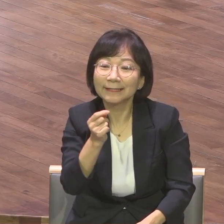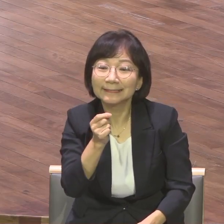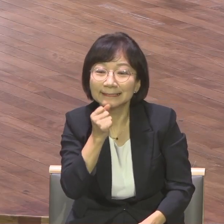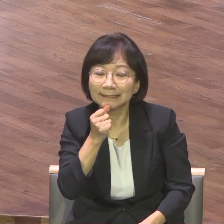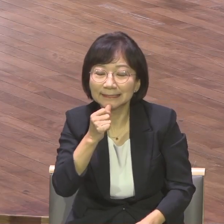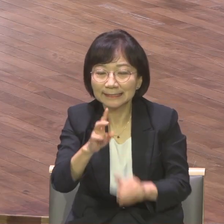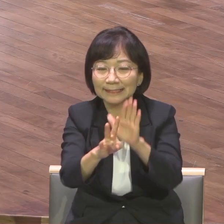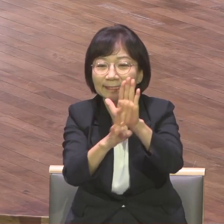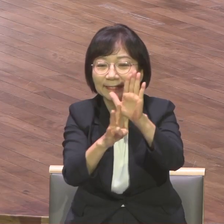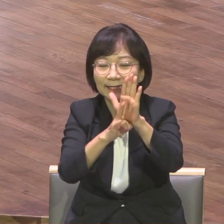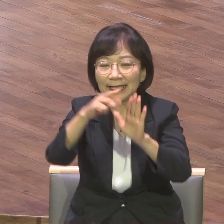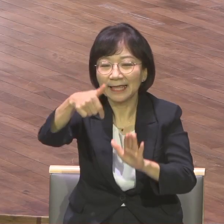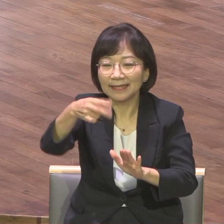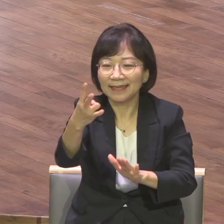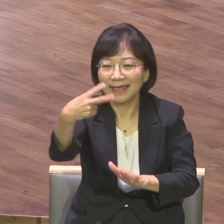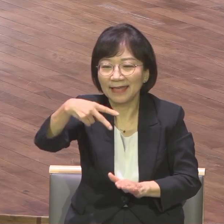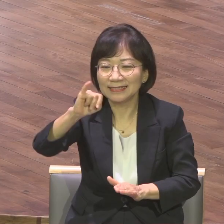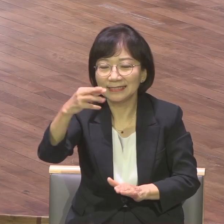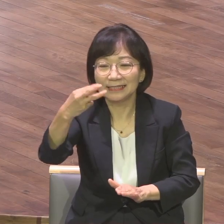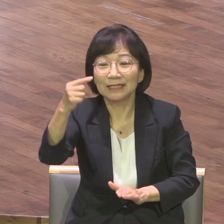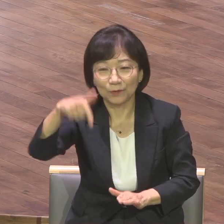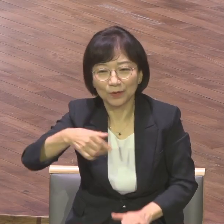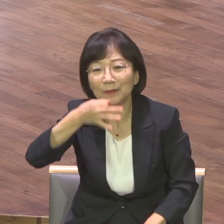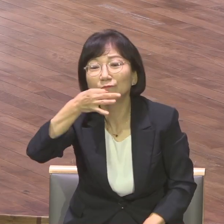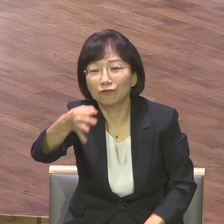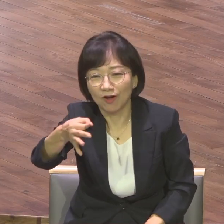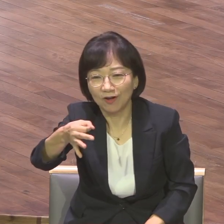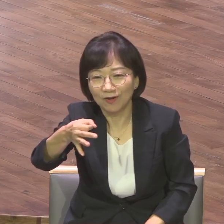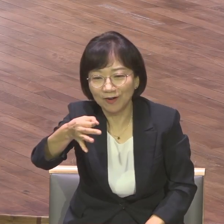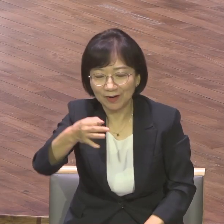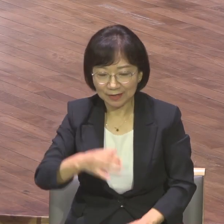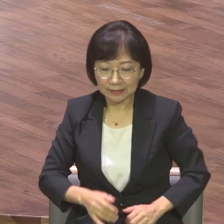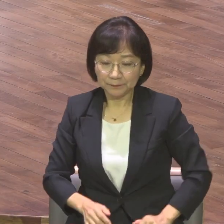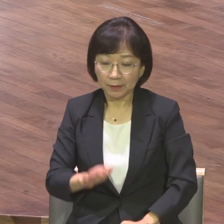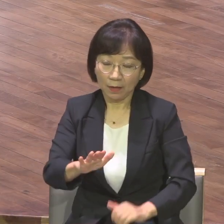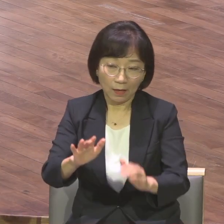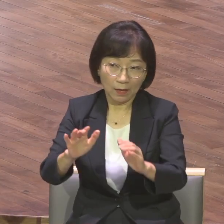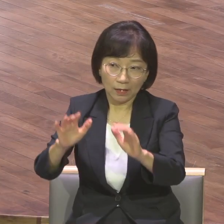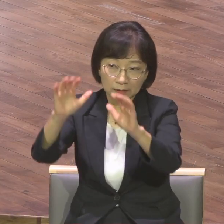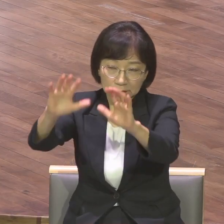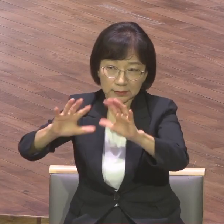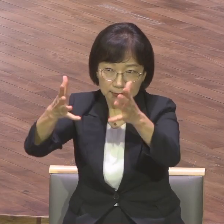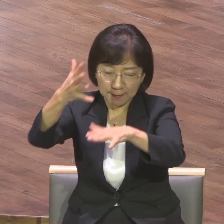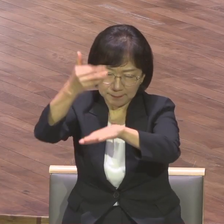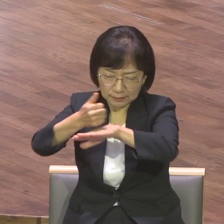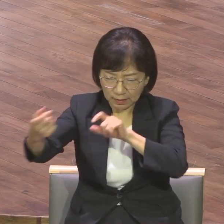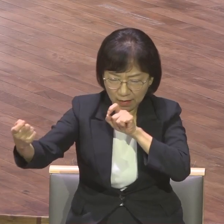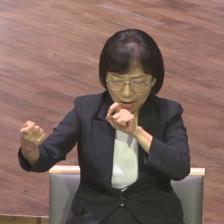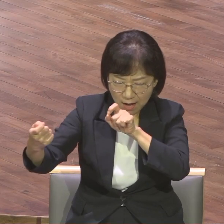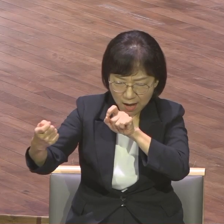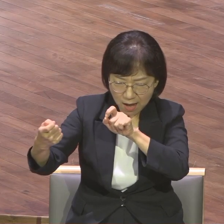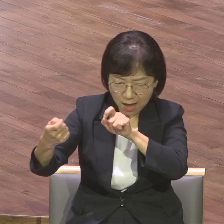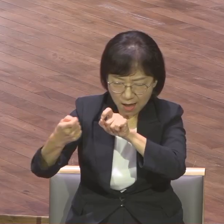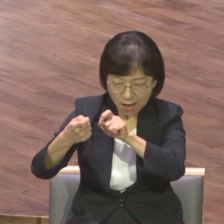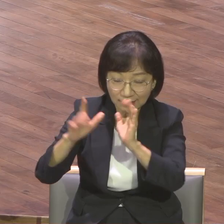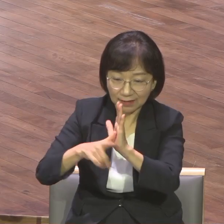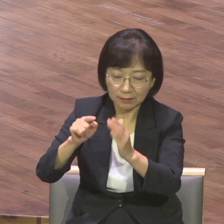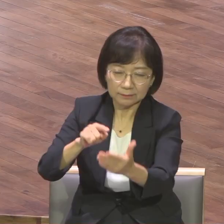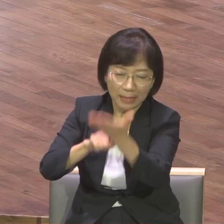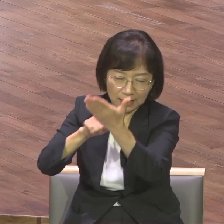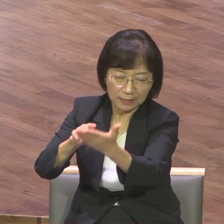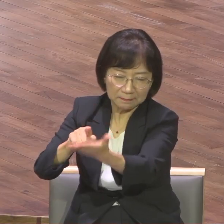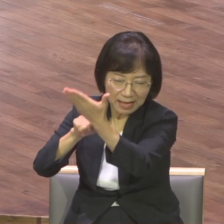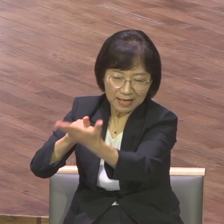본문 말씀을 통해서 마지막 때가 이르게 되면 나타날 징조가 뭔지, 마지막